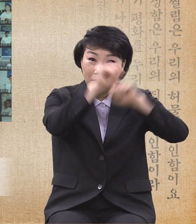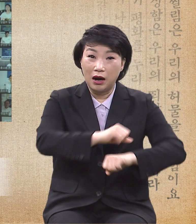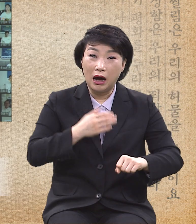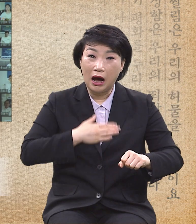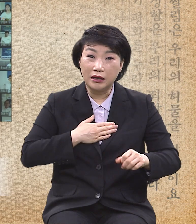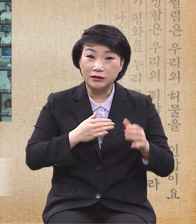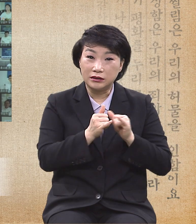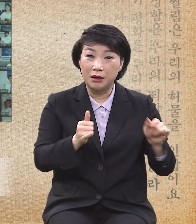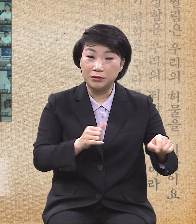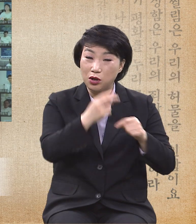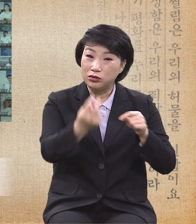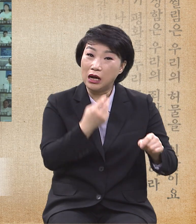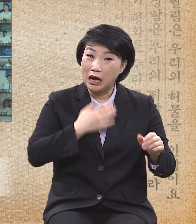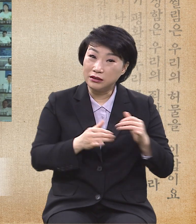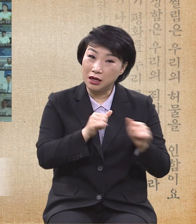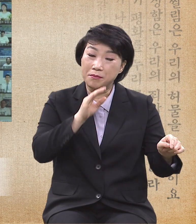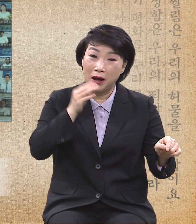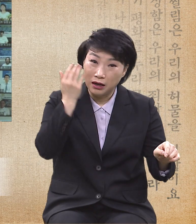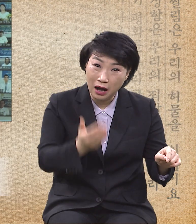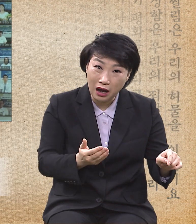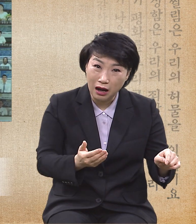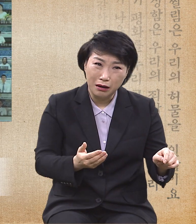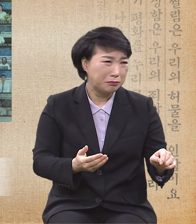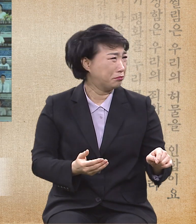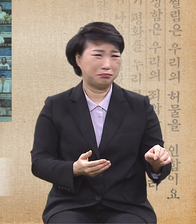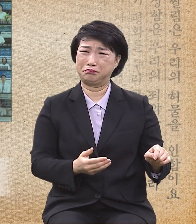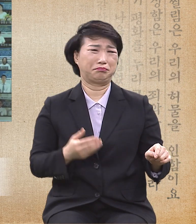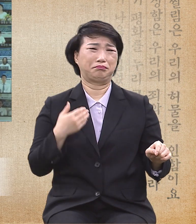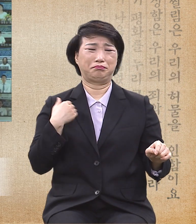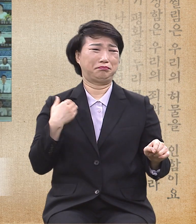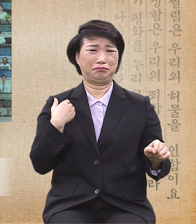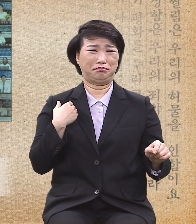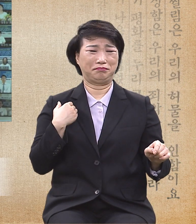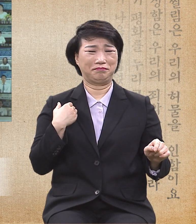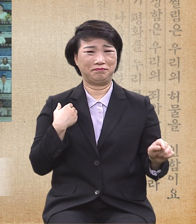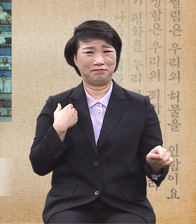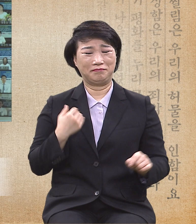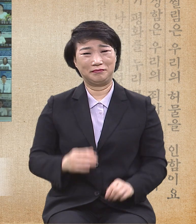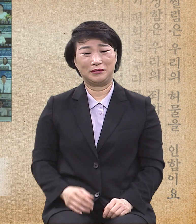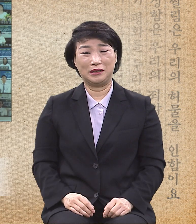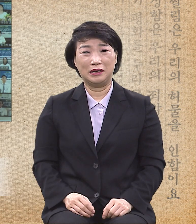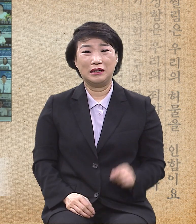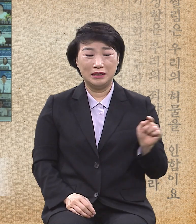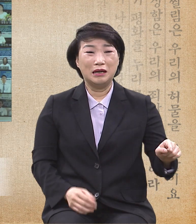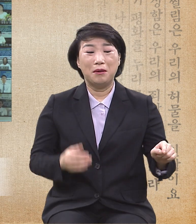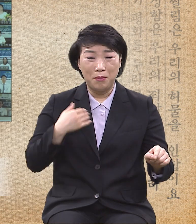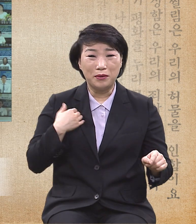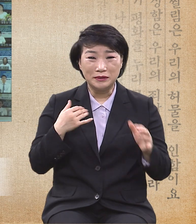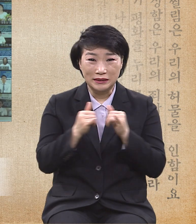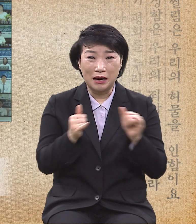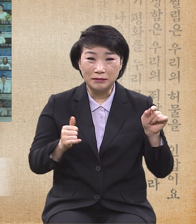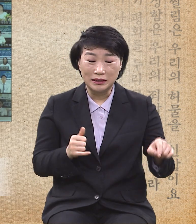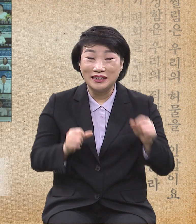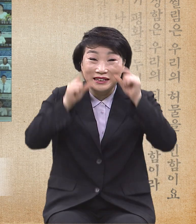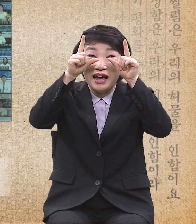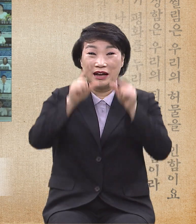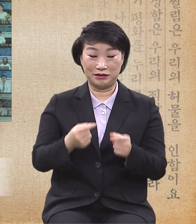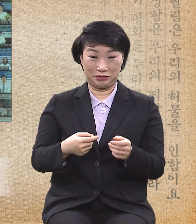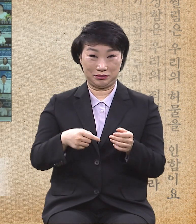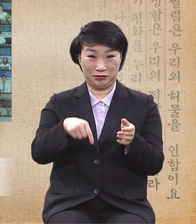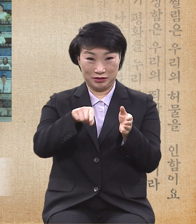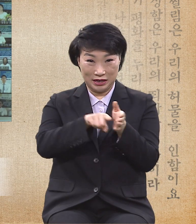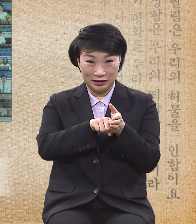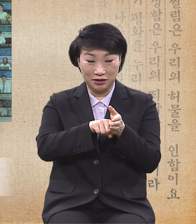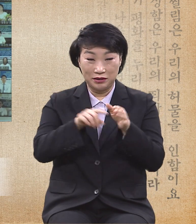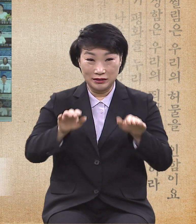아는 사람이 영생을 아는 사람입니까? 전혀 모르는 사람이에요. 이런 걸 모르는 사람에게 깨닫게